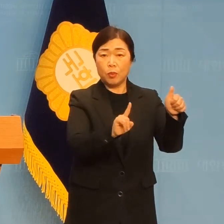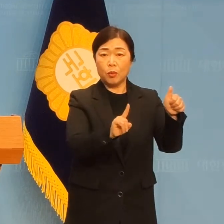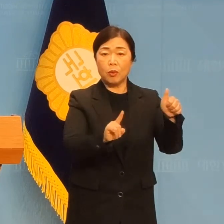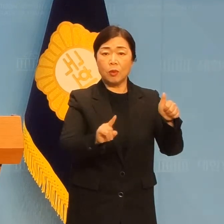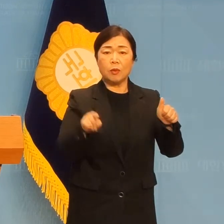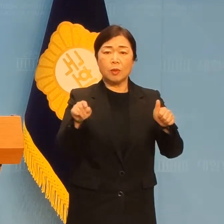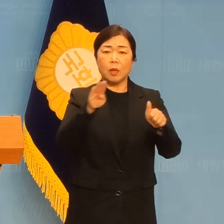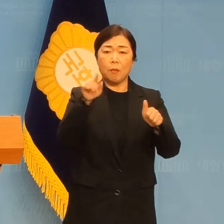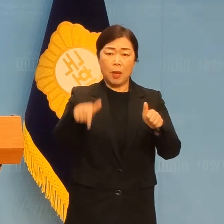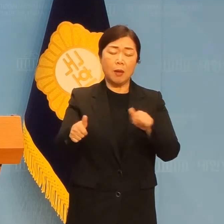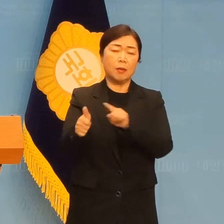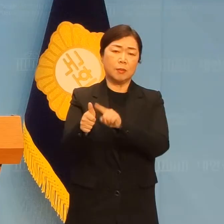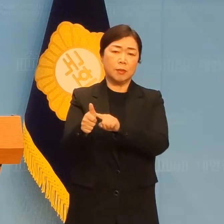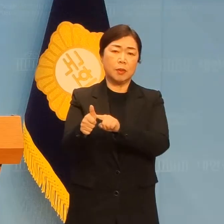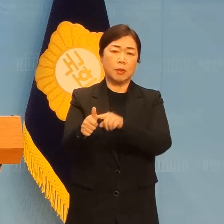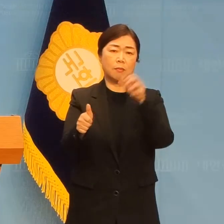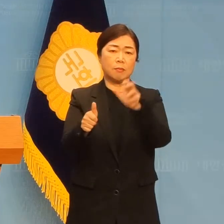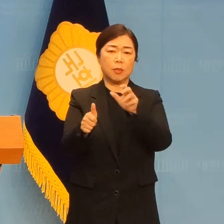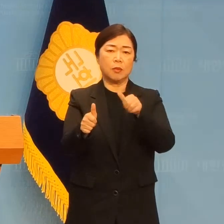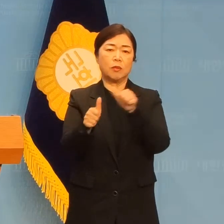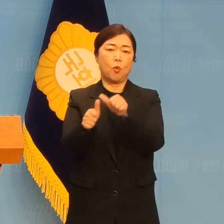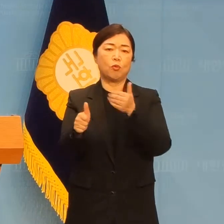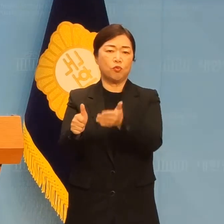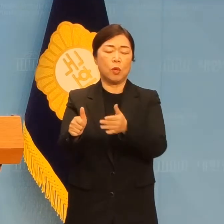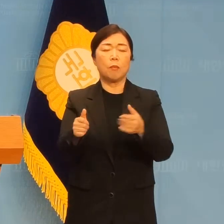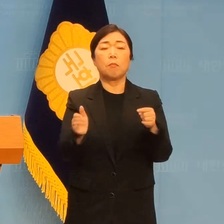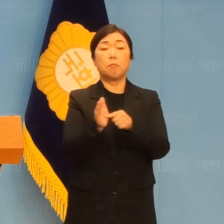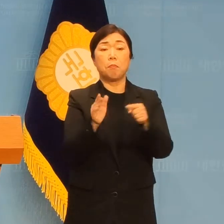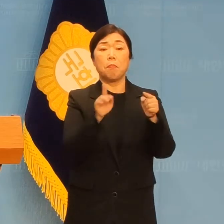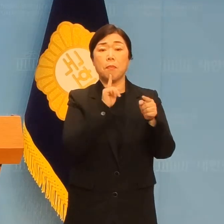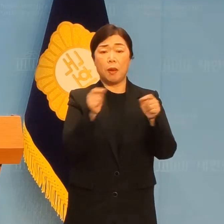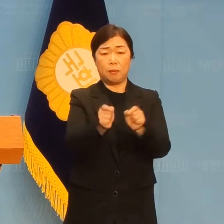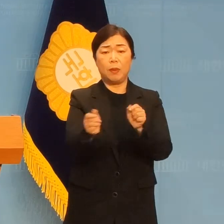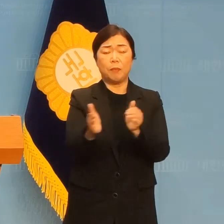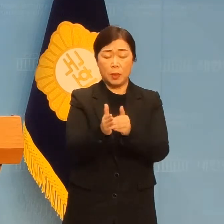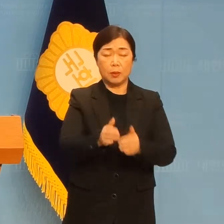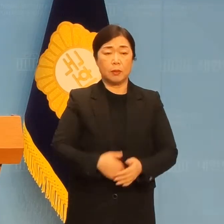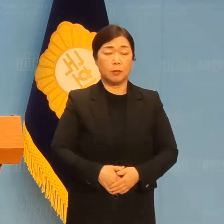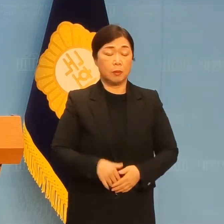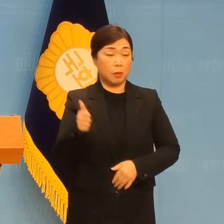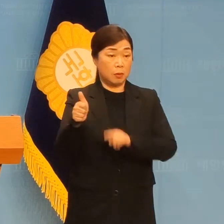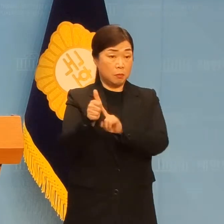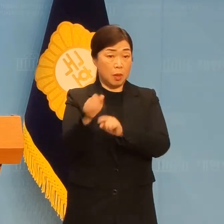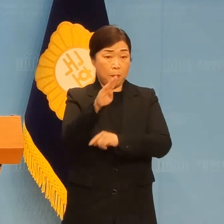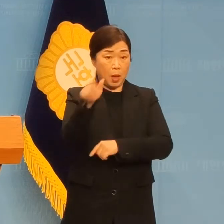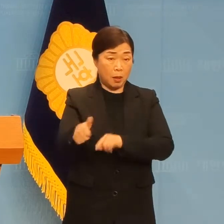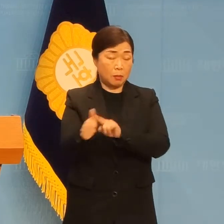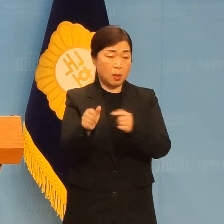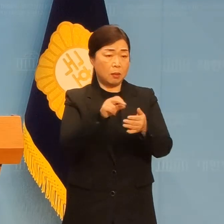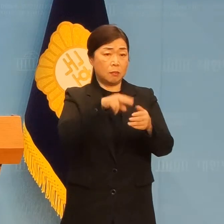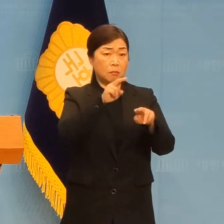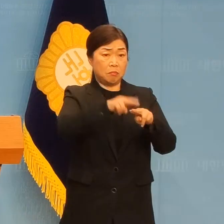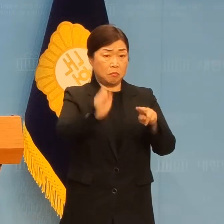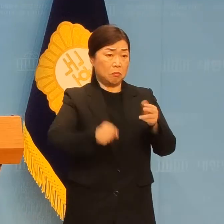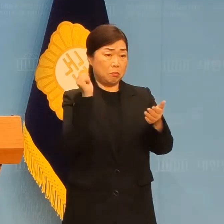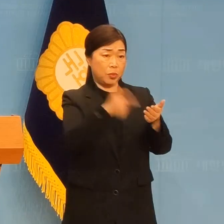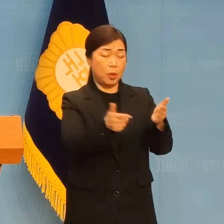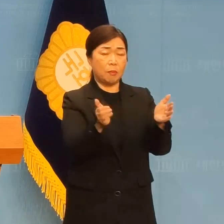뿐입니다. 장 대표는 박 대변인의 사표까지 반려하며 인재를 지키겠다고